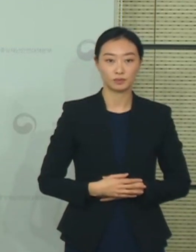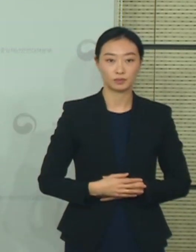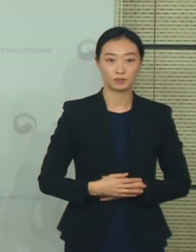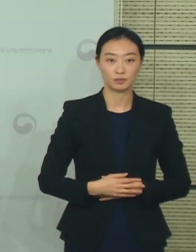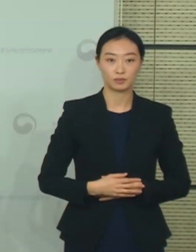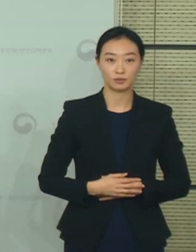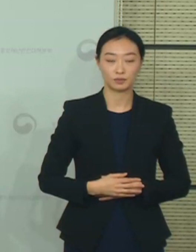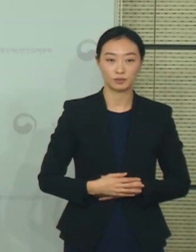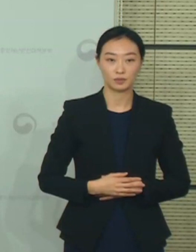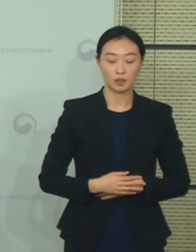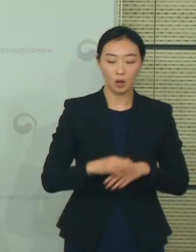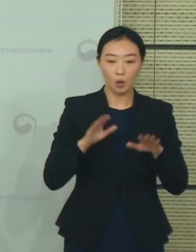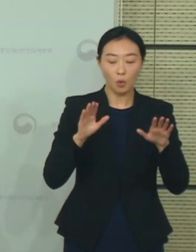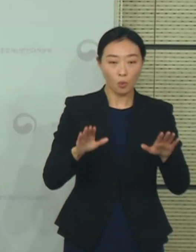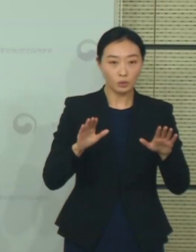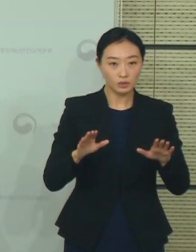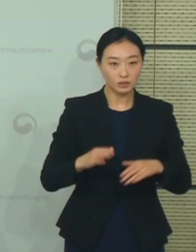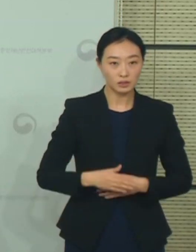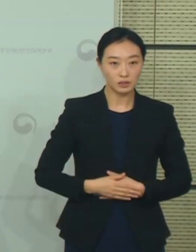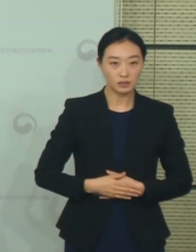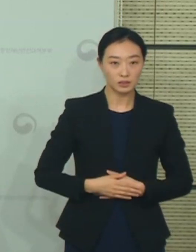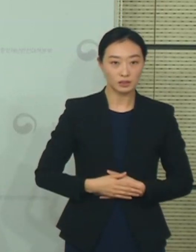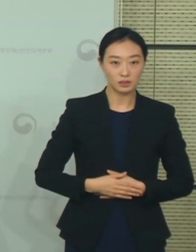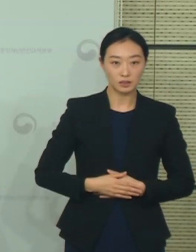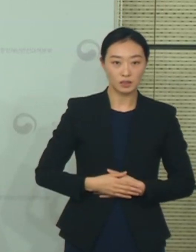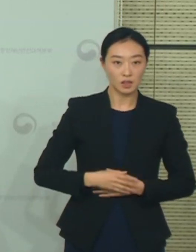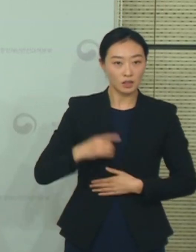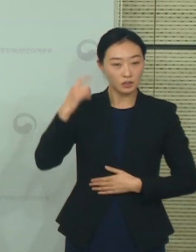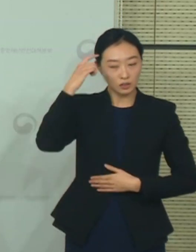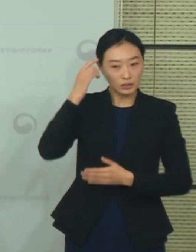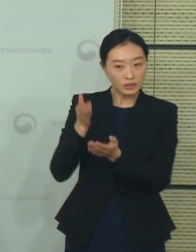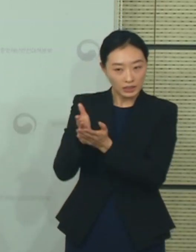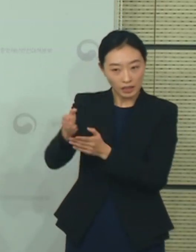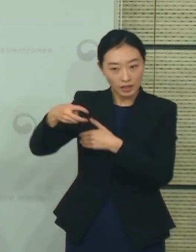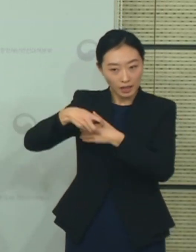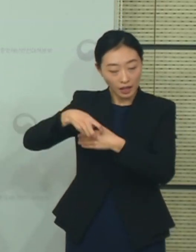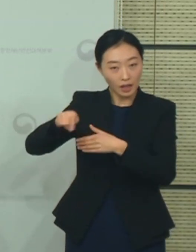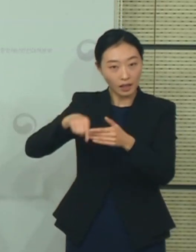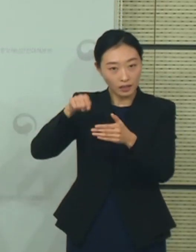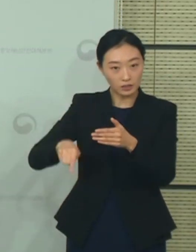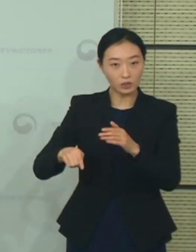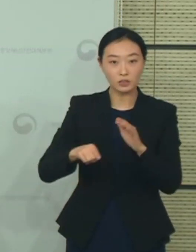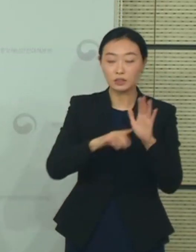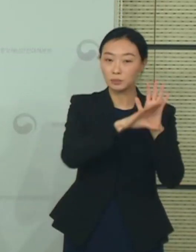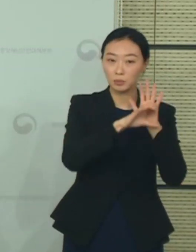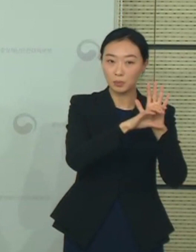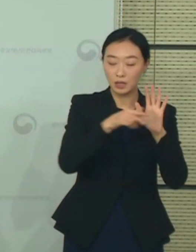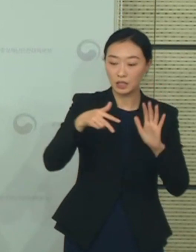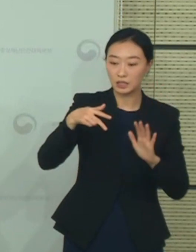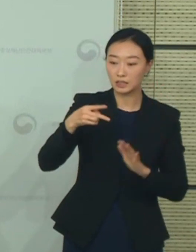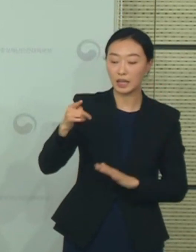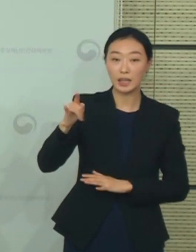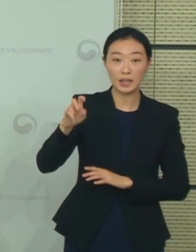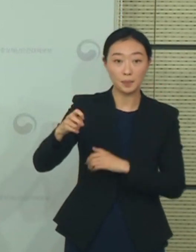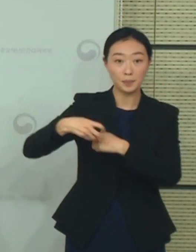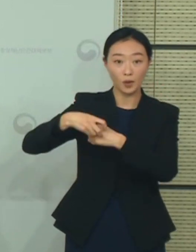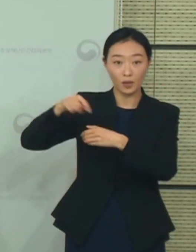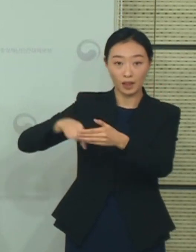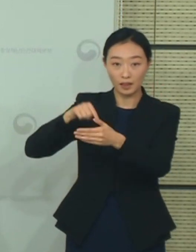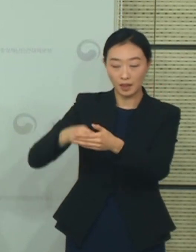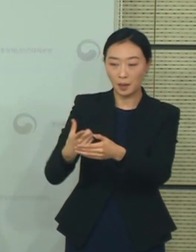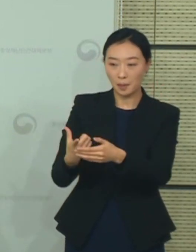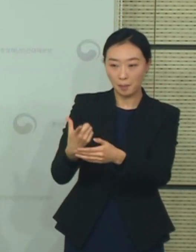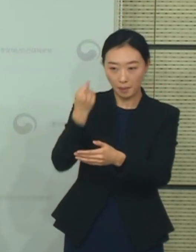이현정입니다. 그 오늘 대한신경정신의학회에서도 그 청도 대남병원에 격리 치료 중인 환자 80여 명을 좀 빨리 적절한